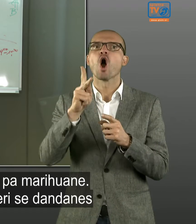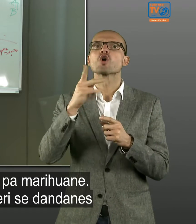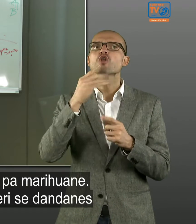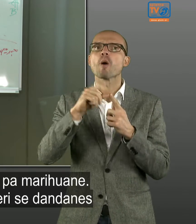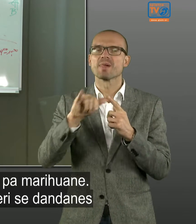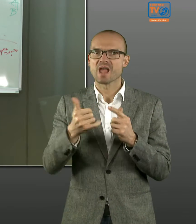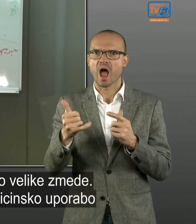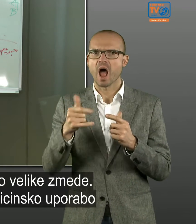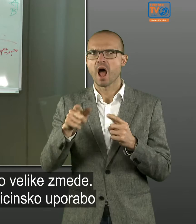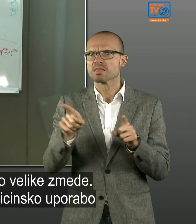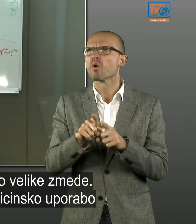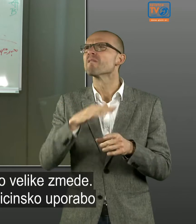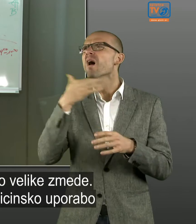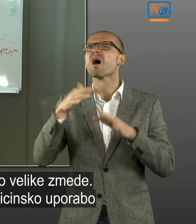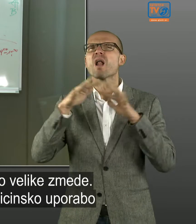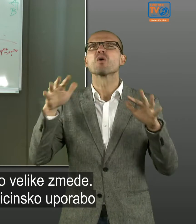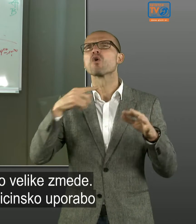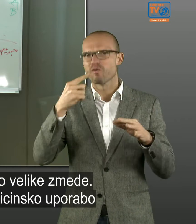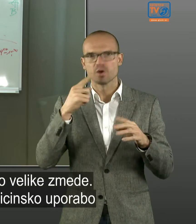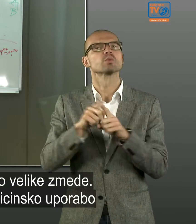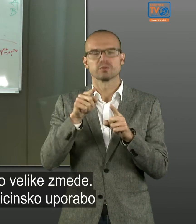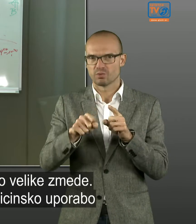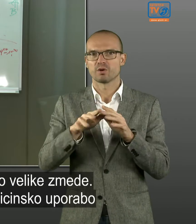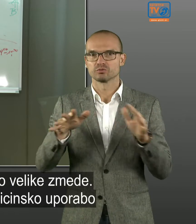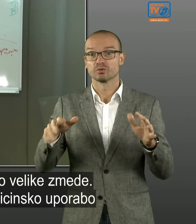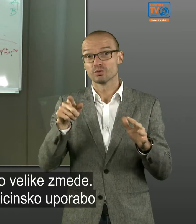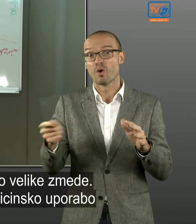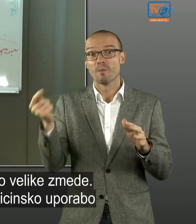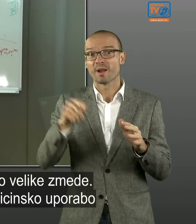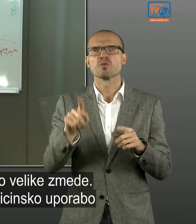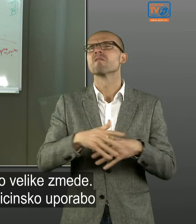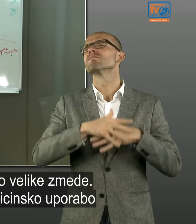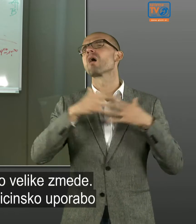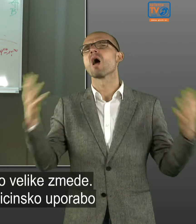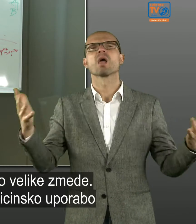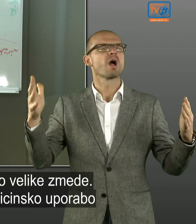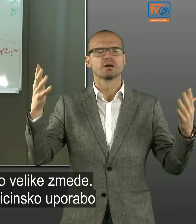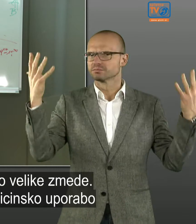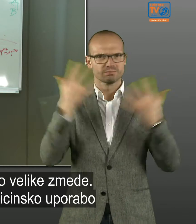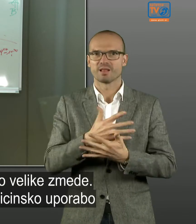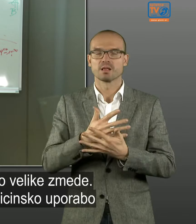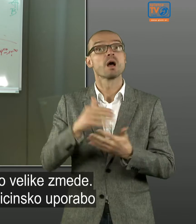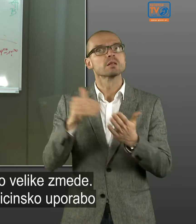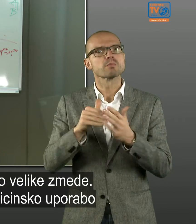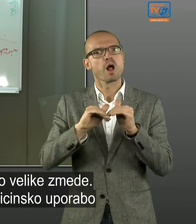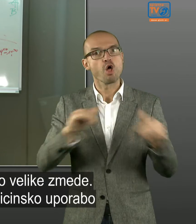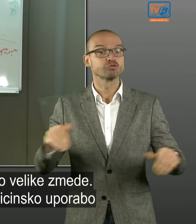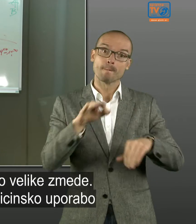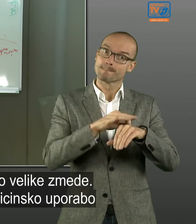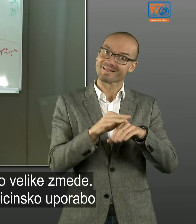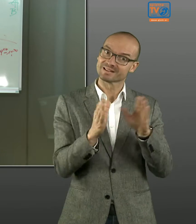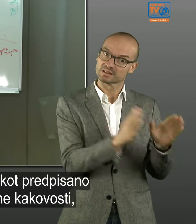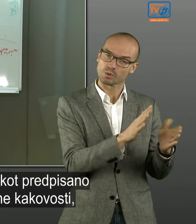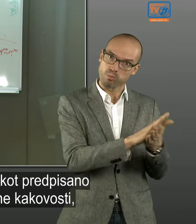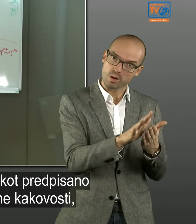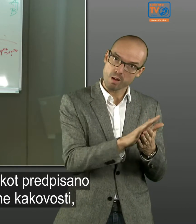kateri se danes tako veliko govori, pa zapravo tu prihaja do velike zmede in je treba ločiti tisto medicinsko